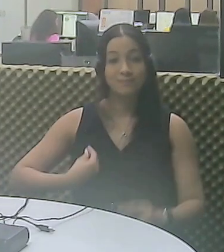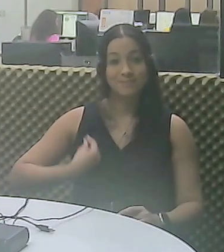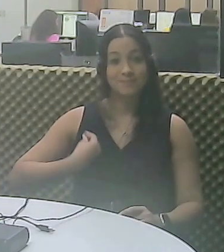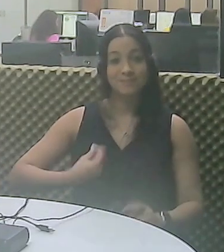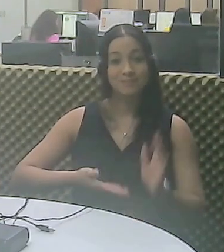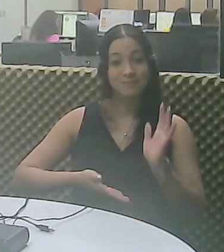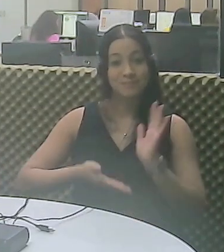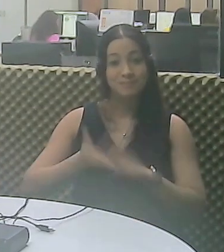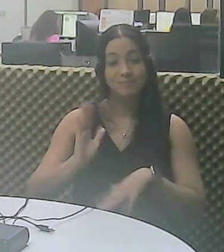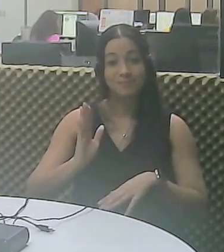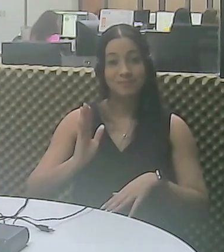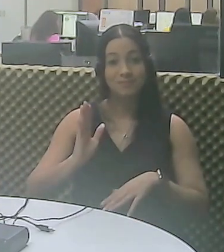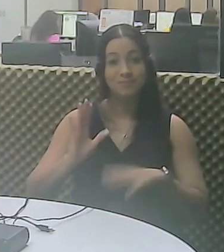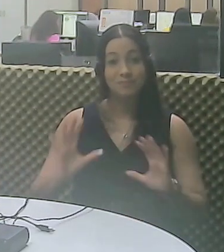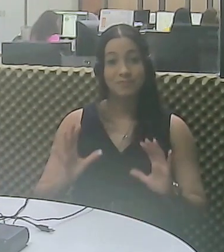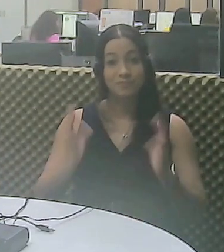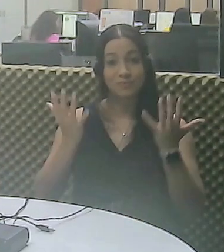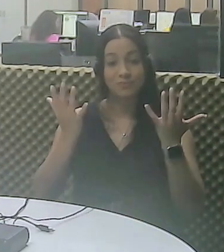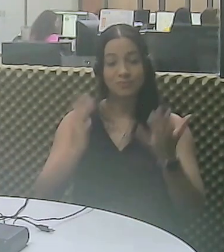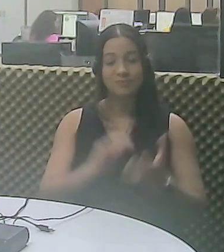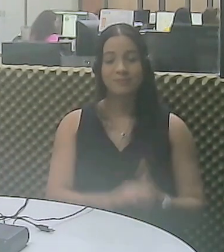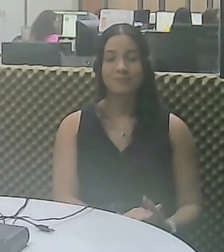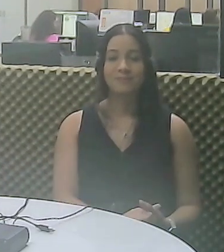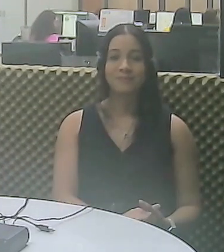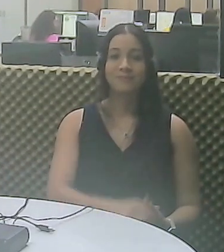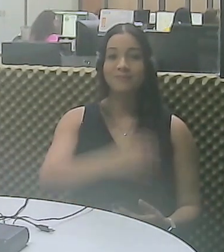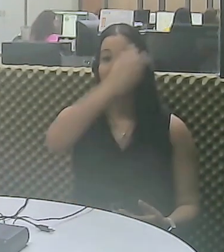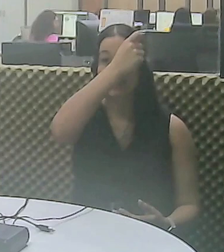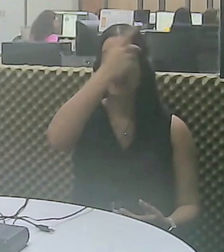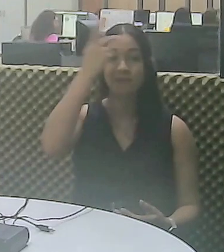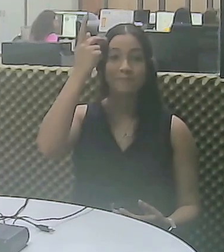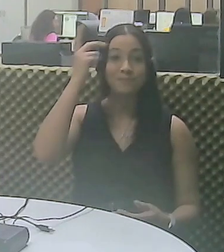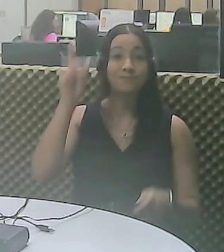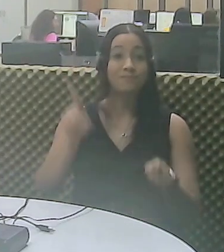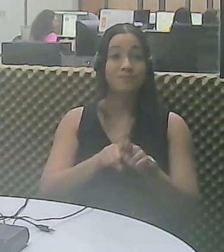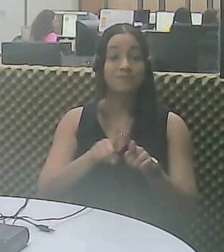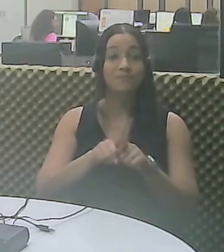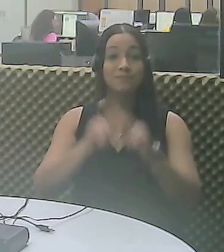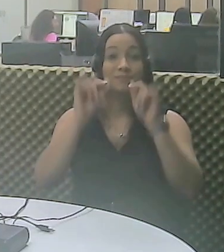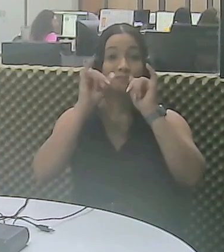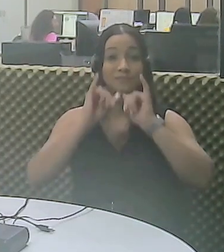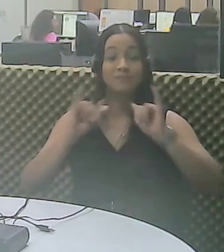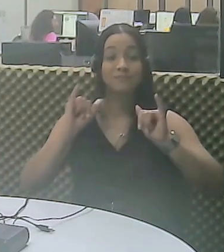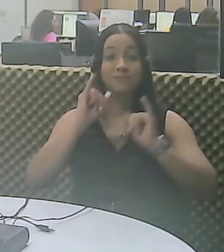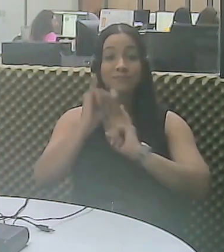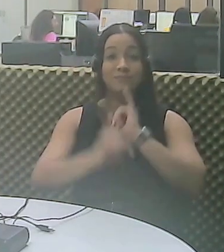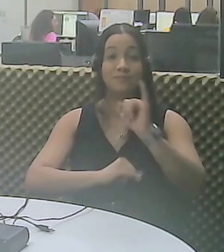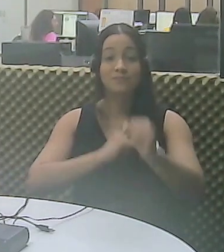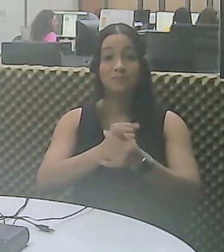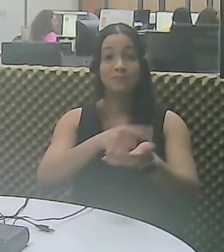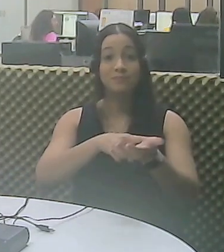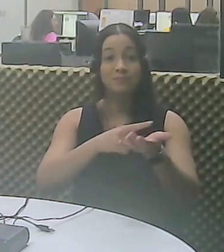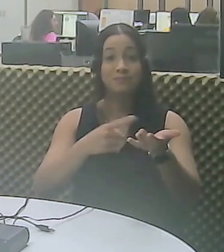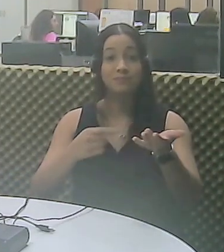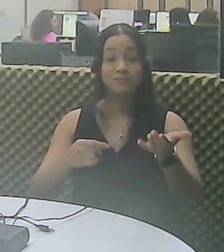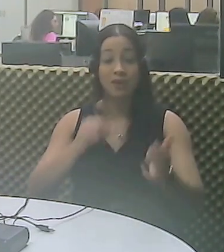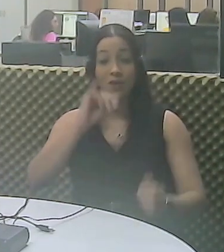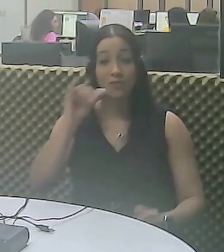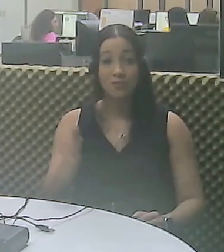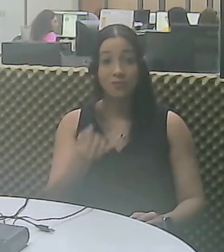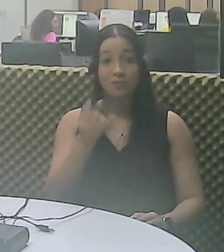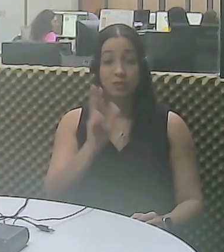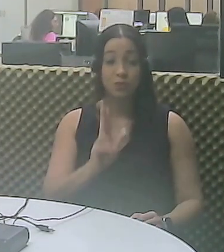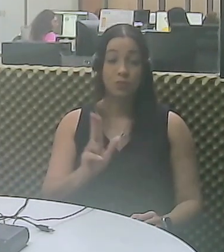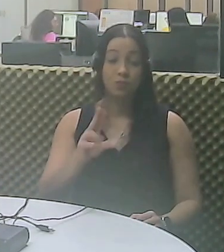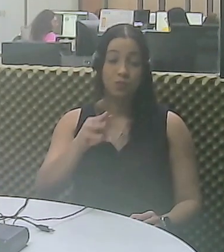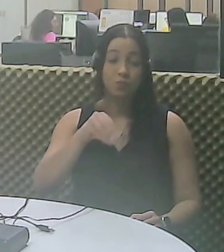presente na cidade para promover a iniciativa. A prefeitura também já elaborou e publicou uma cartilha virtual com resultados e vantagens do uso